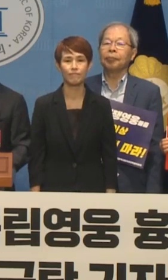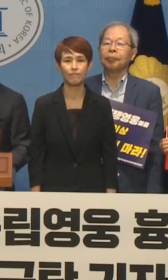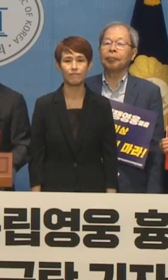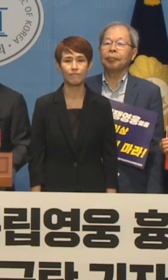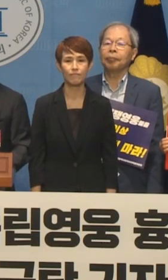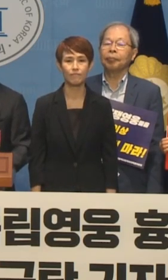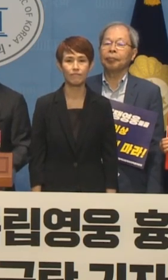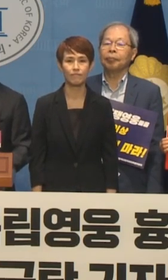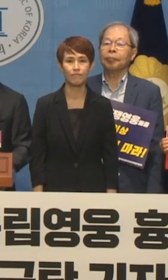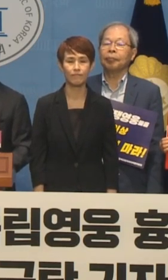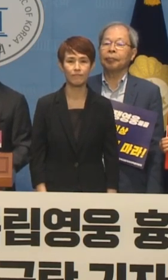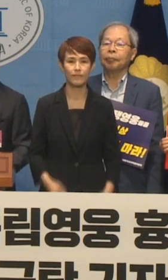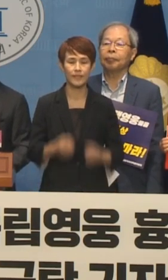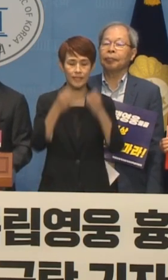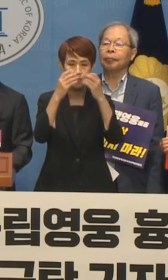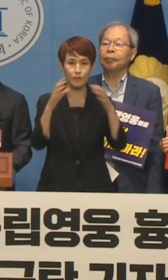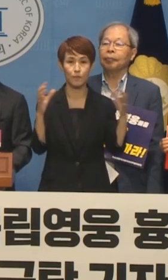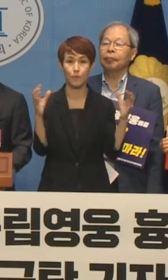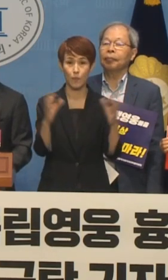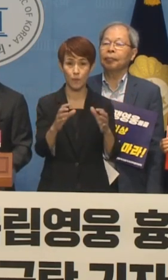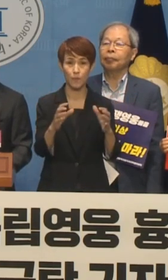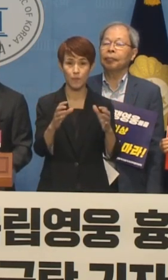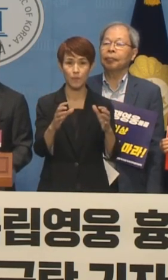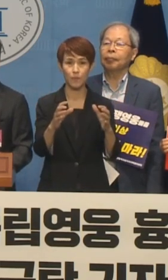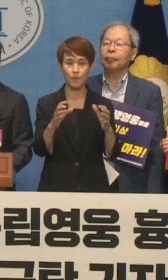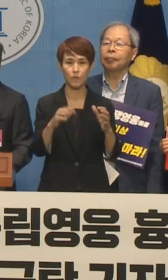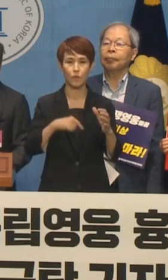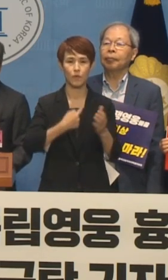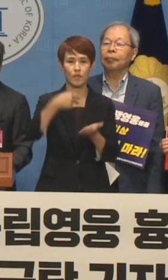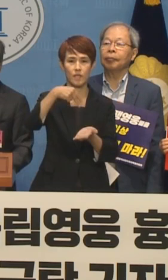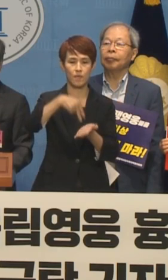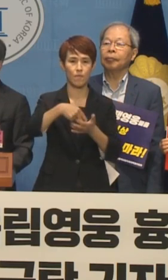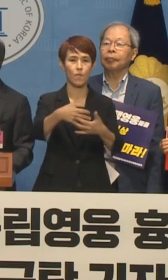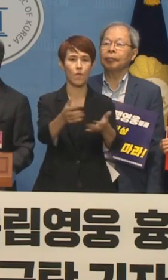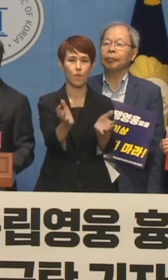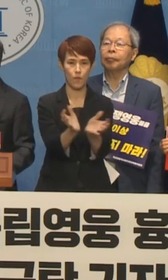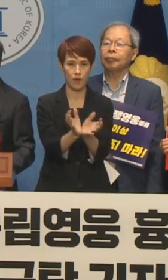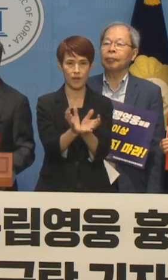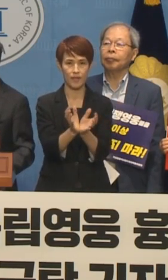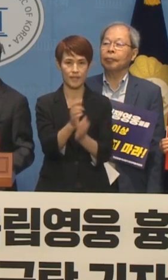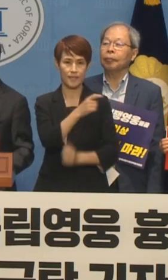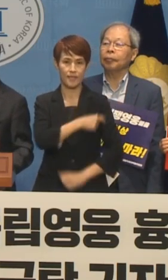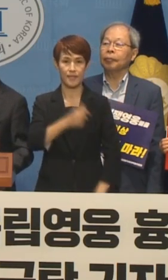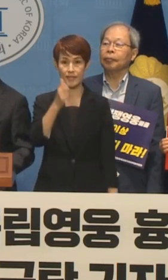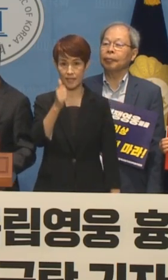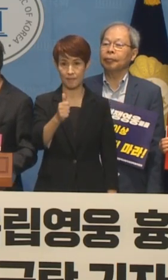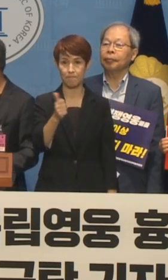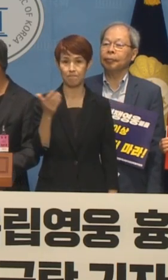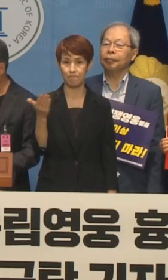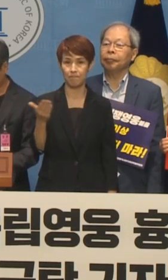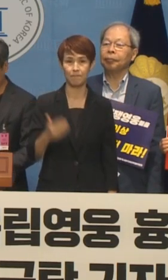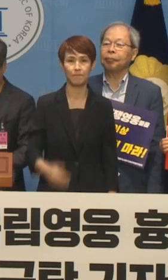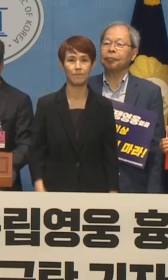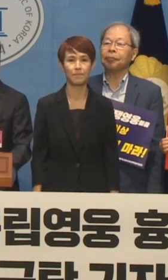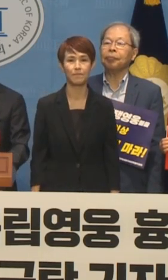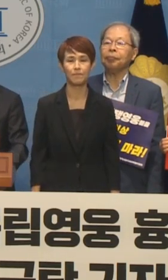다음에 시민모임 독립의 이만열 이사장님 참석하셨습니다.